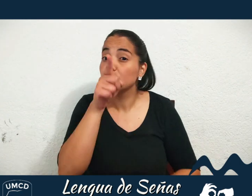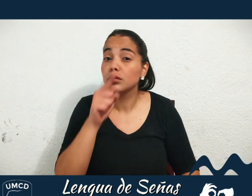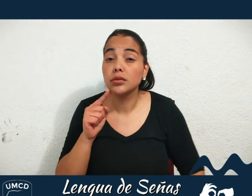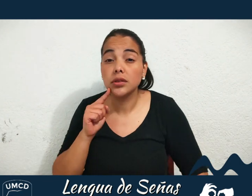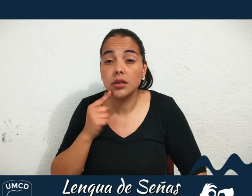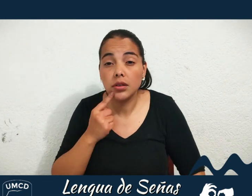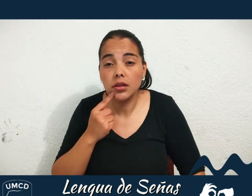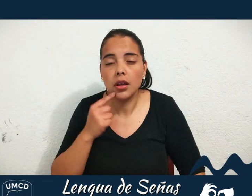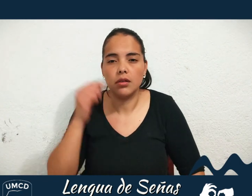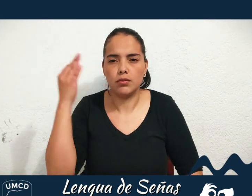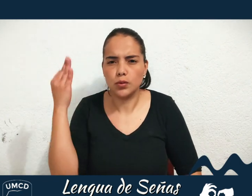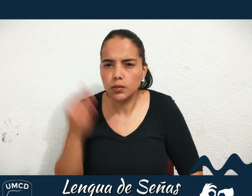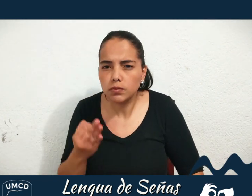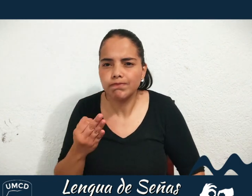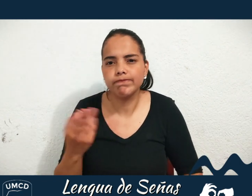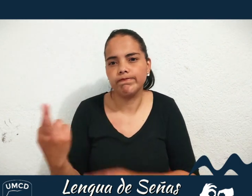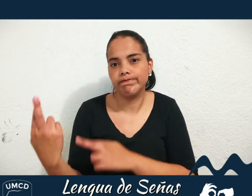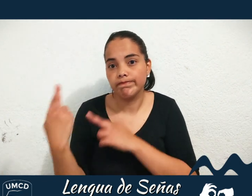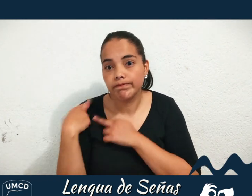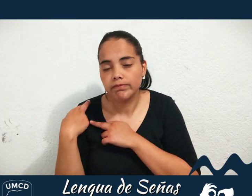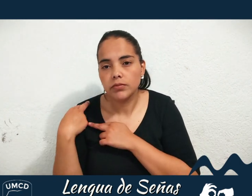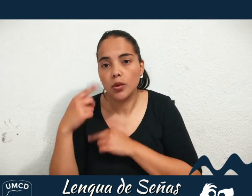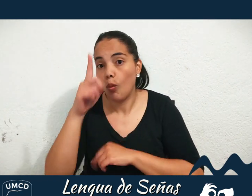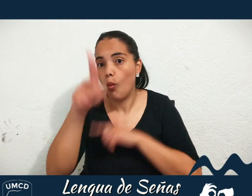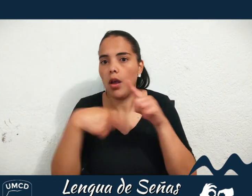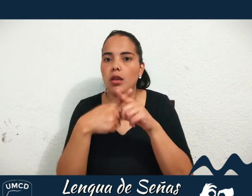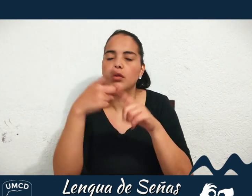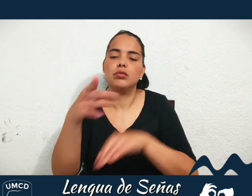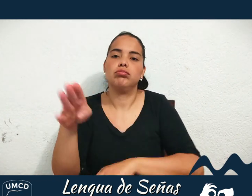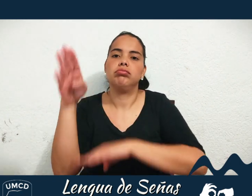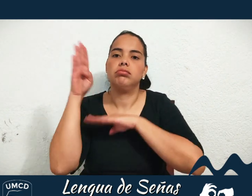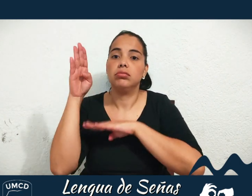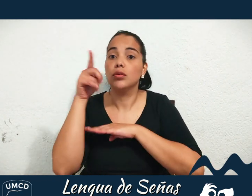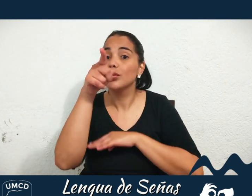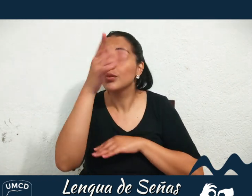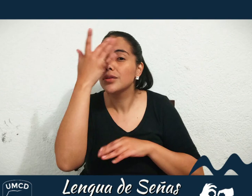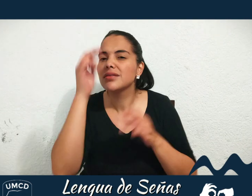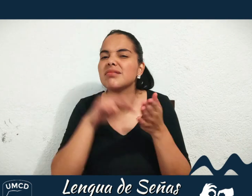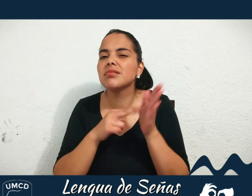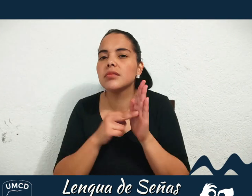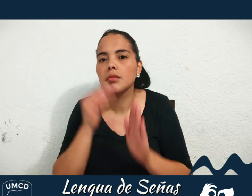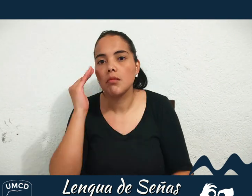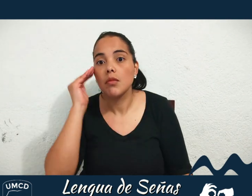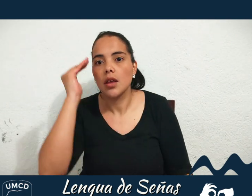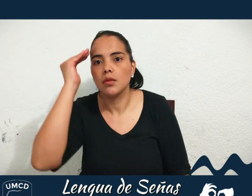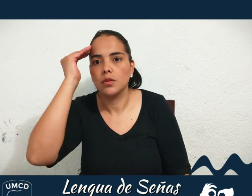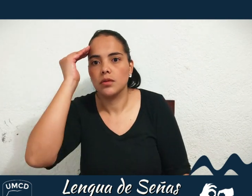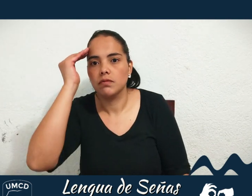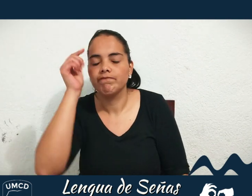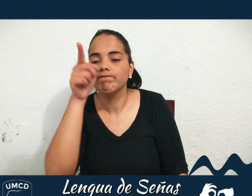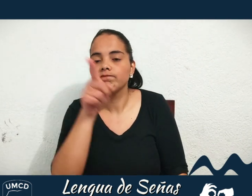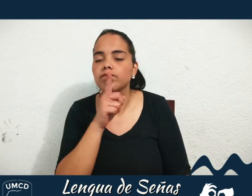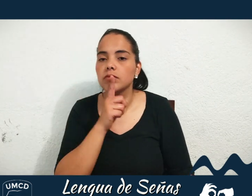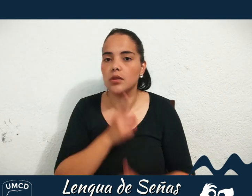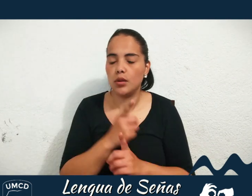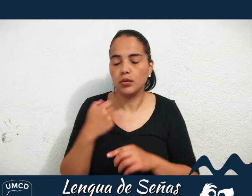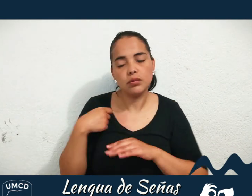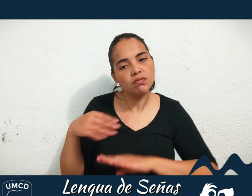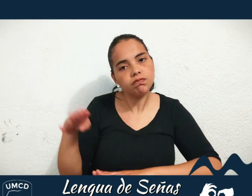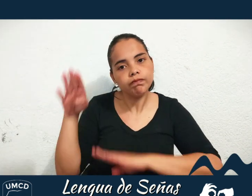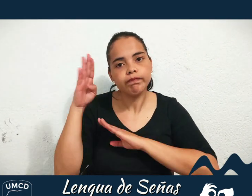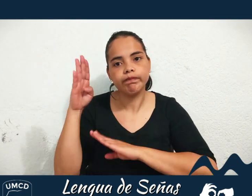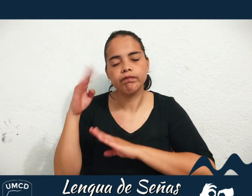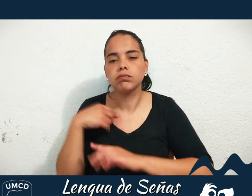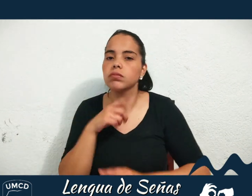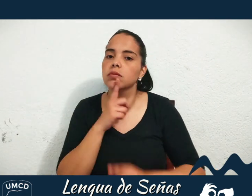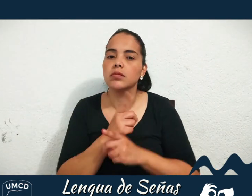Nuestra seriedad, nuestra responsabilidad se manifestará en la madurez como nosotros damos y